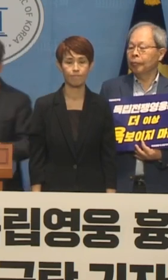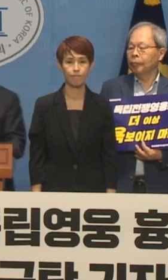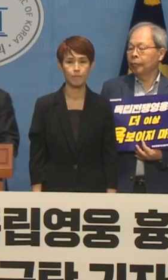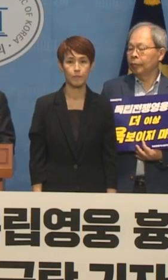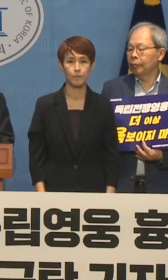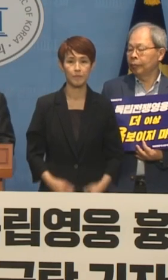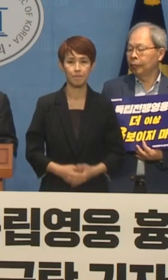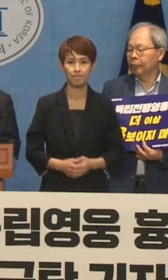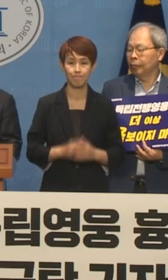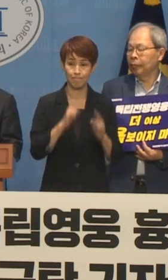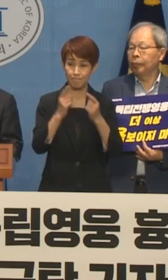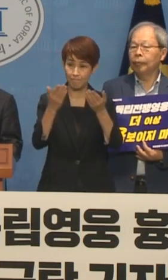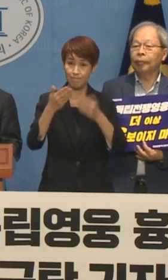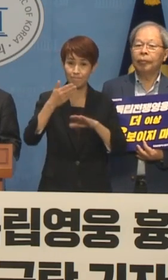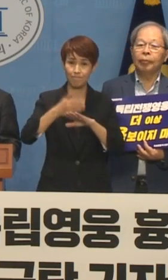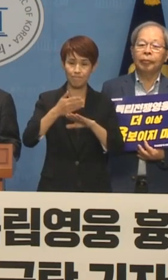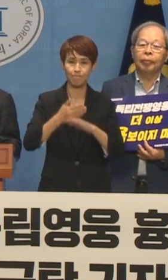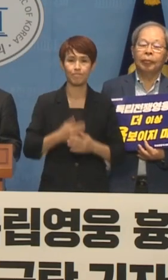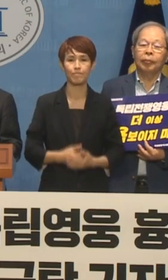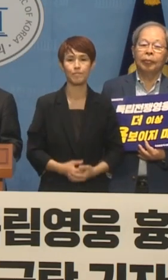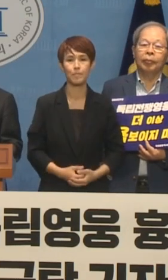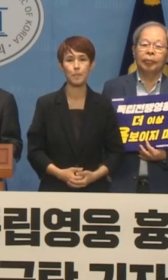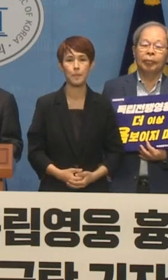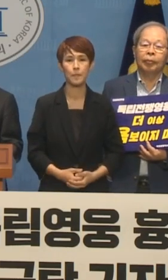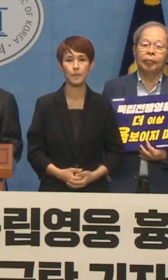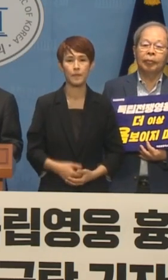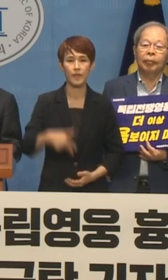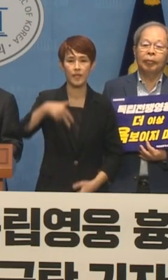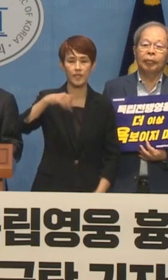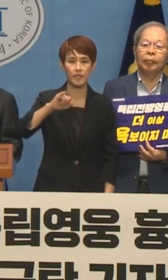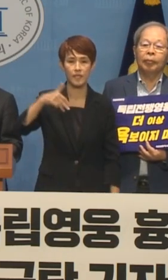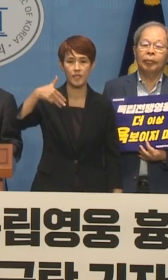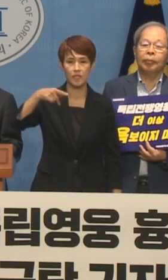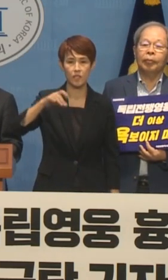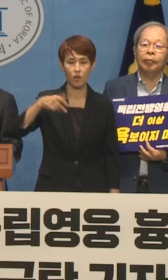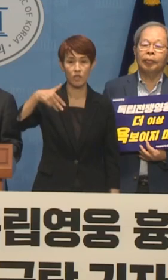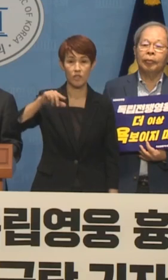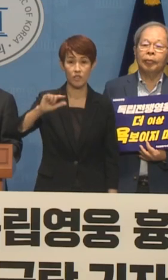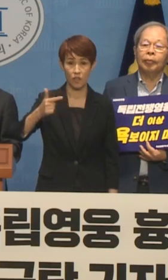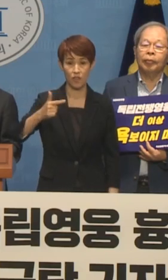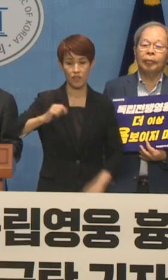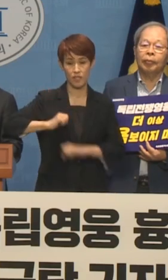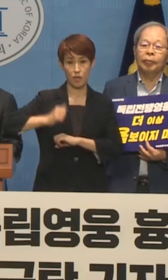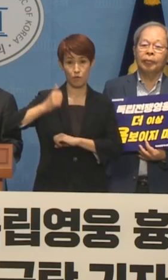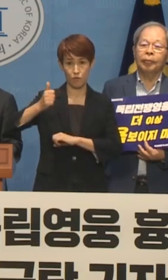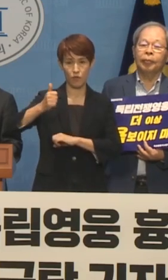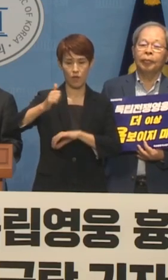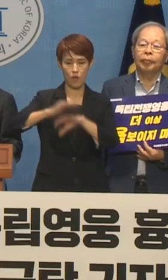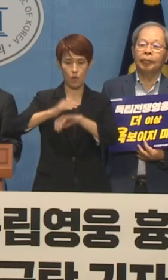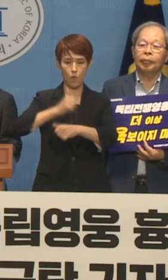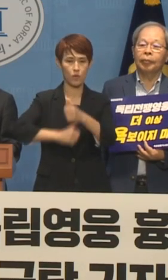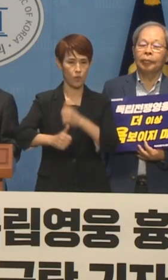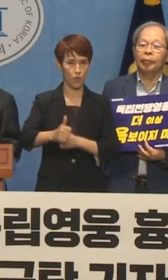그 말씀 감사합니다. 다음은 그 지청천 장군의 외손이면서 그 신흥문학회 기념사업회